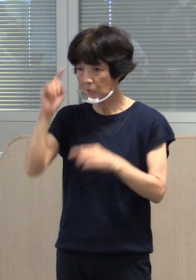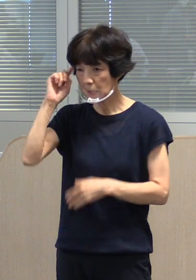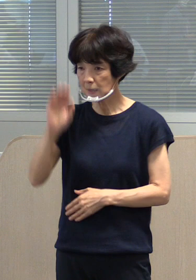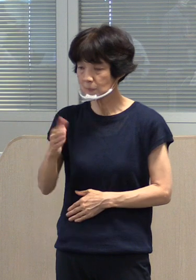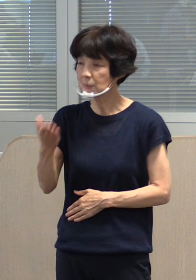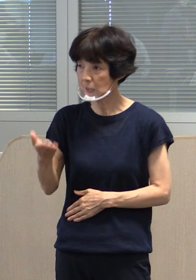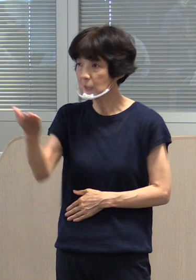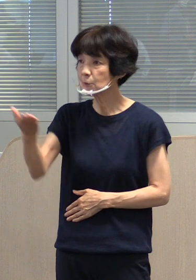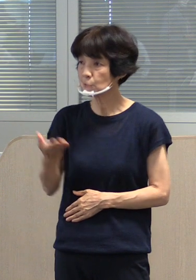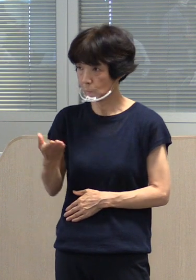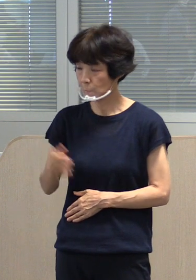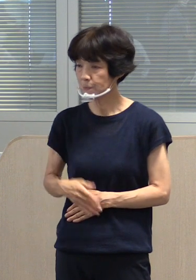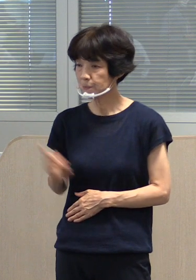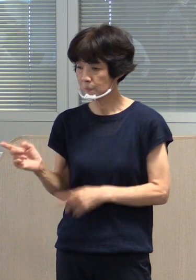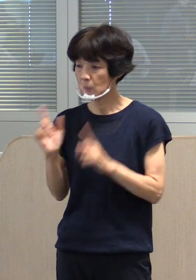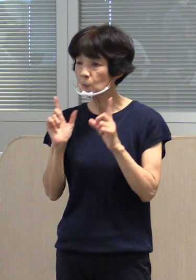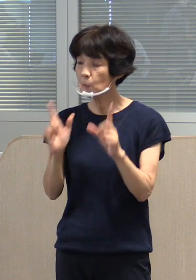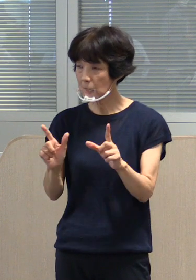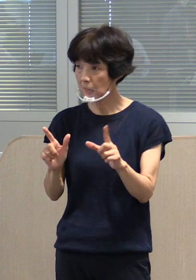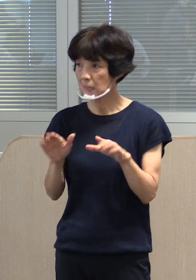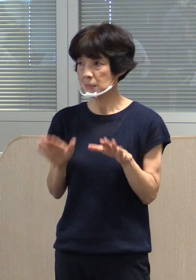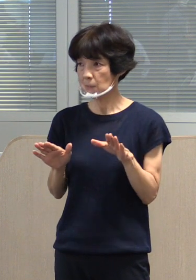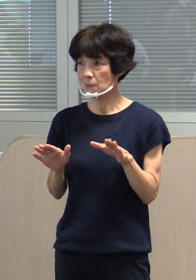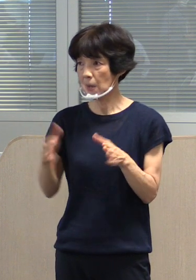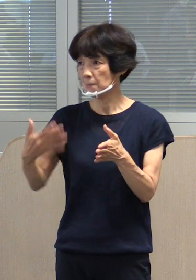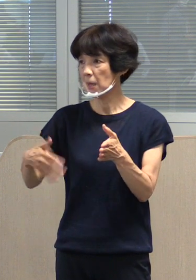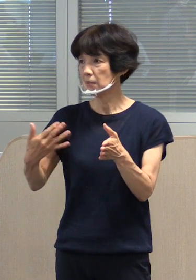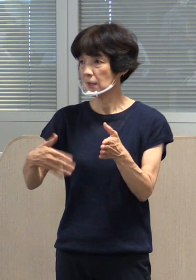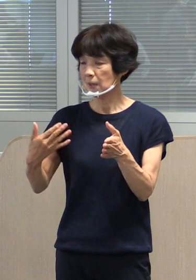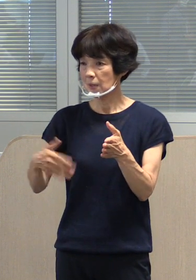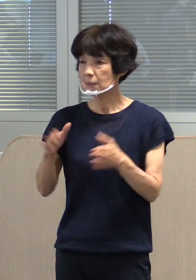今のところはね、まだそこまで言ってませんが、まあ、